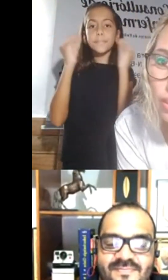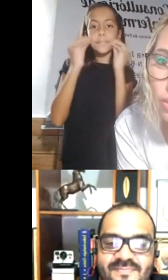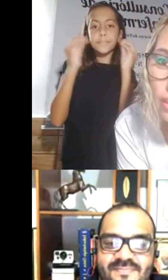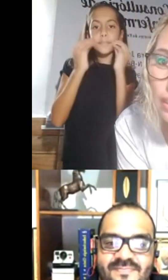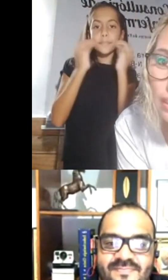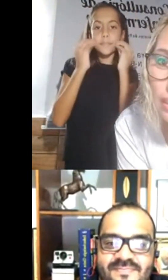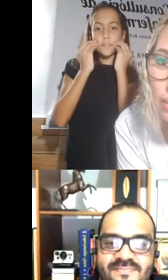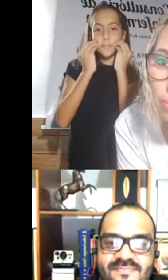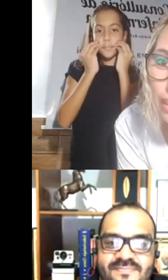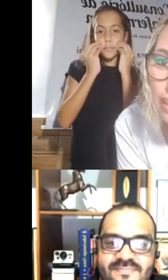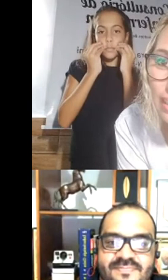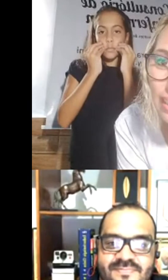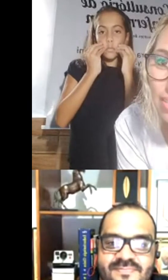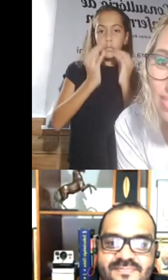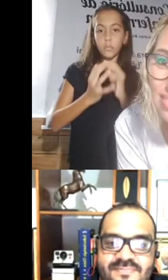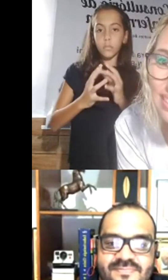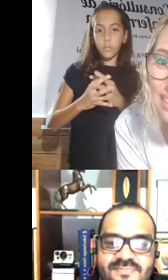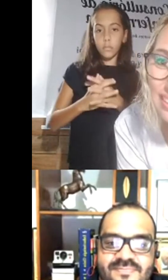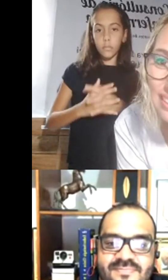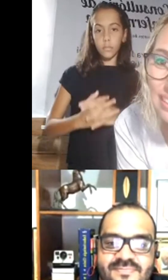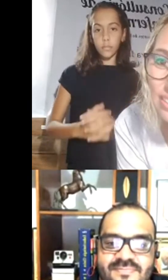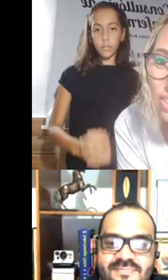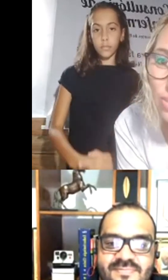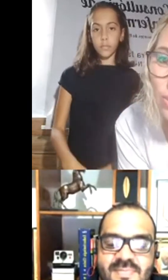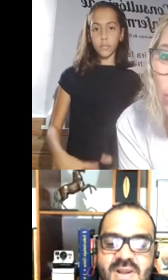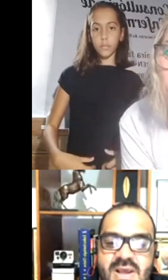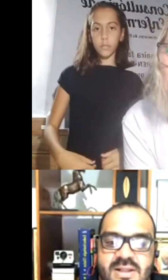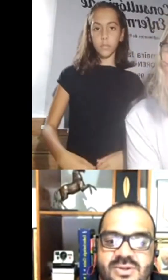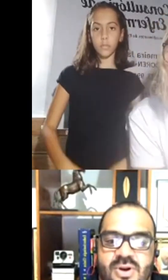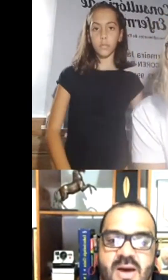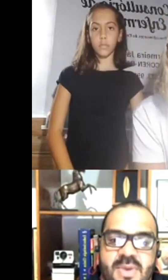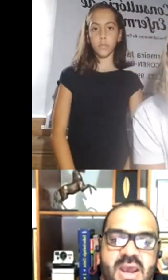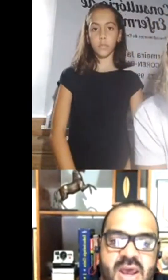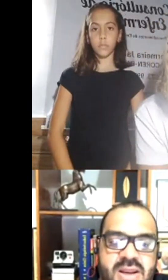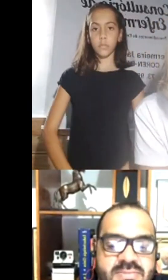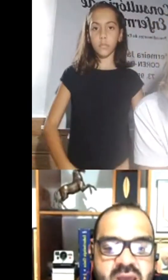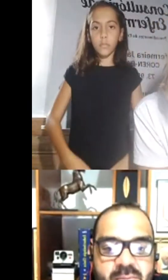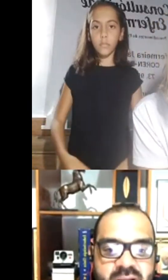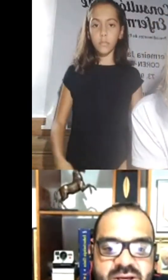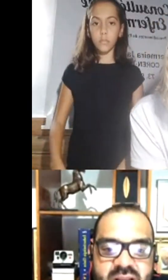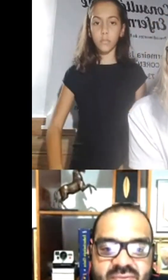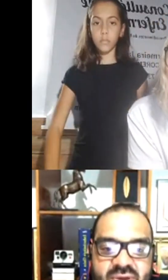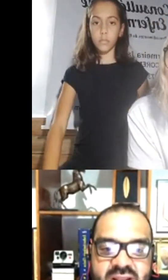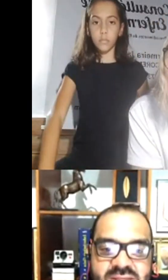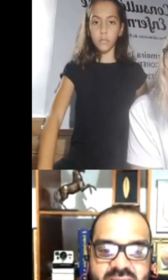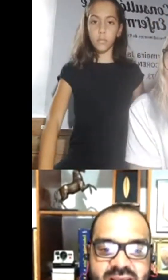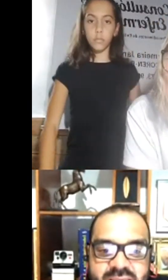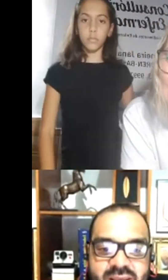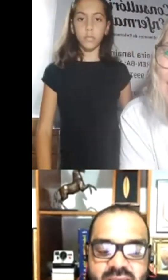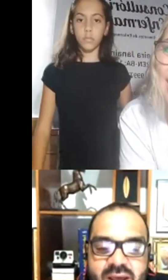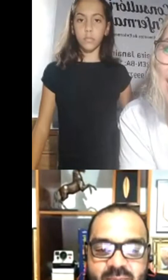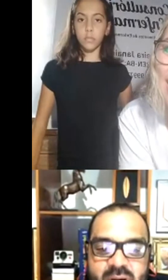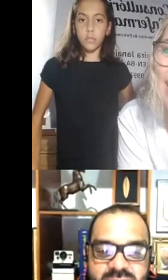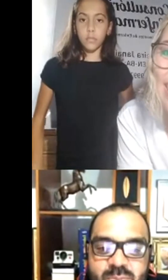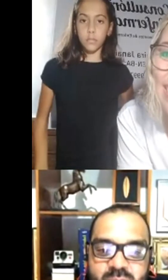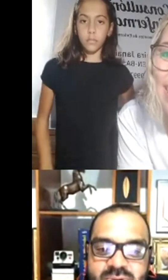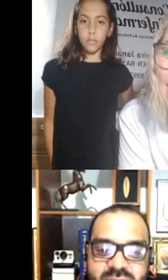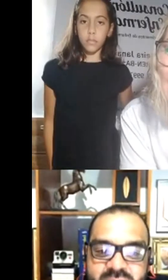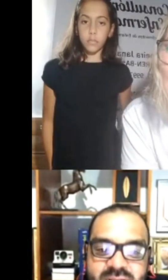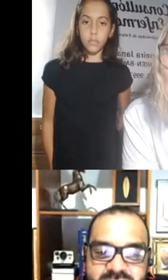abraço à dona Meire. Sim, Diogo. Dona Meire, minha mãe de Canavieiras aí,